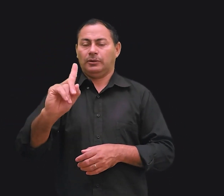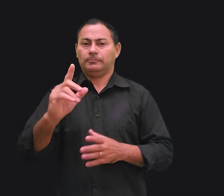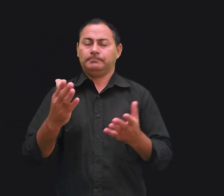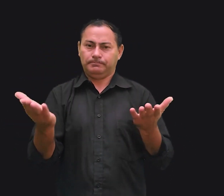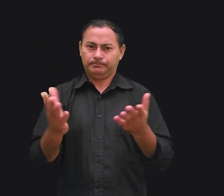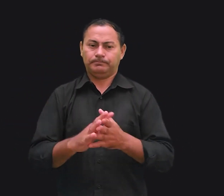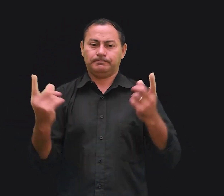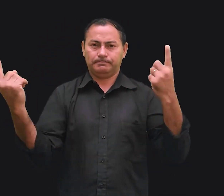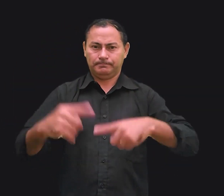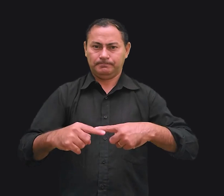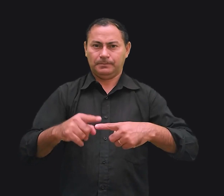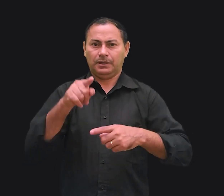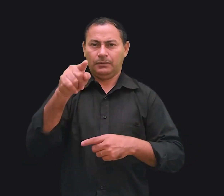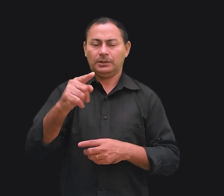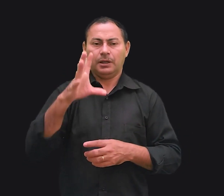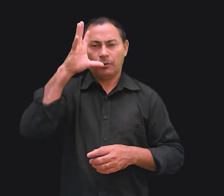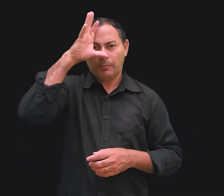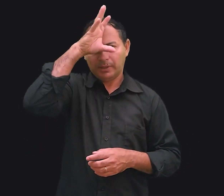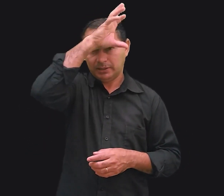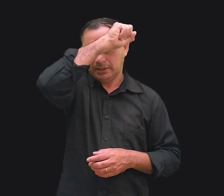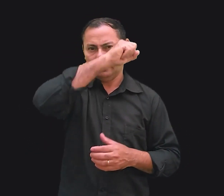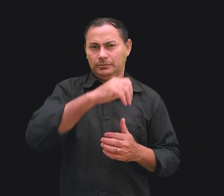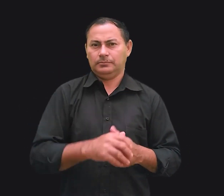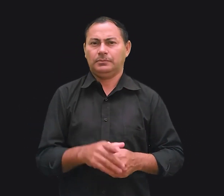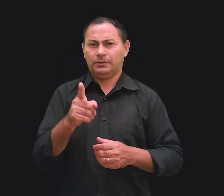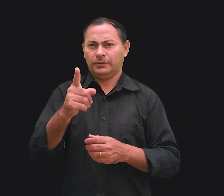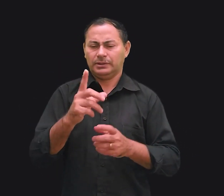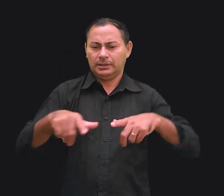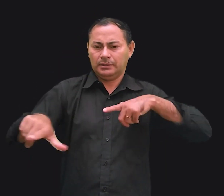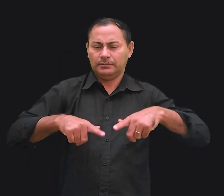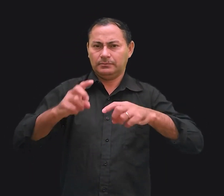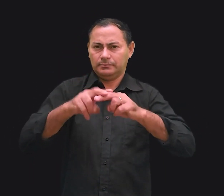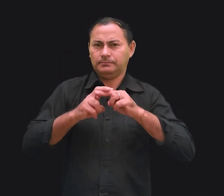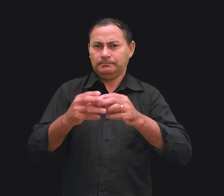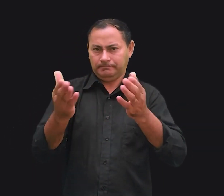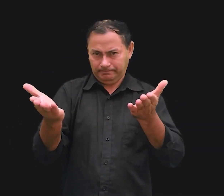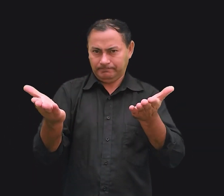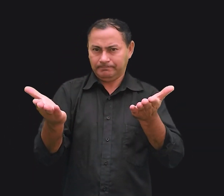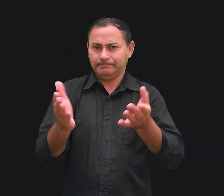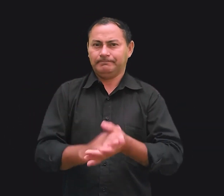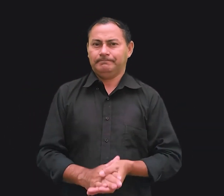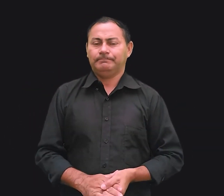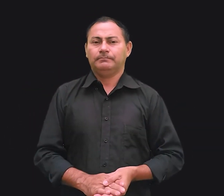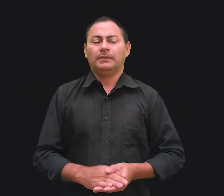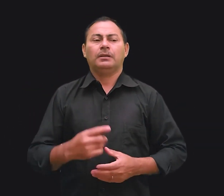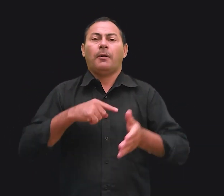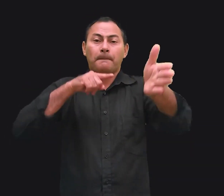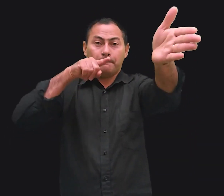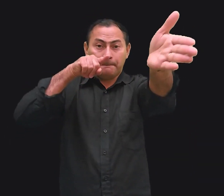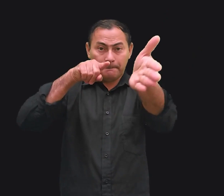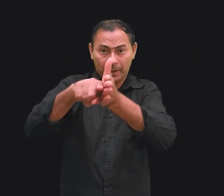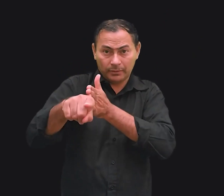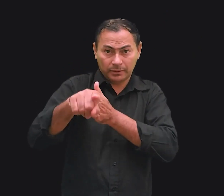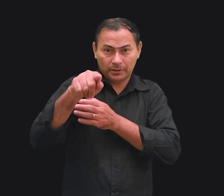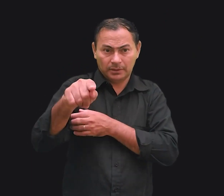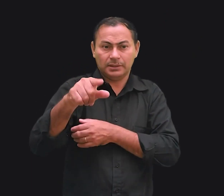não. O desafio está em você compreendê-lo. Você está trabalhando nisso? Não vou perguntar